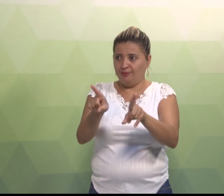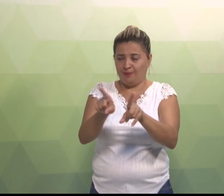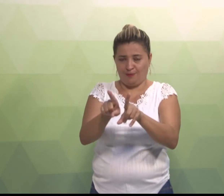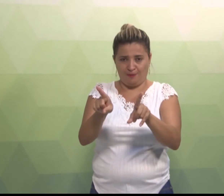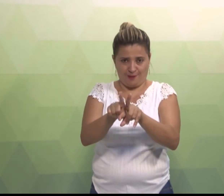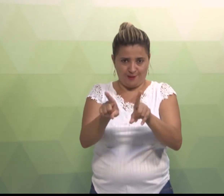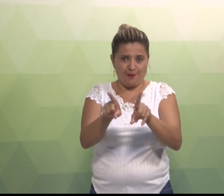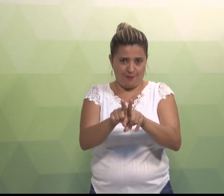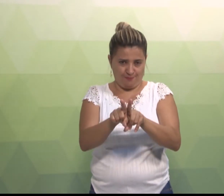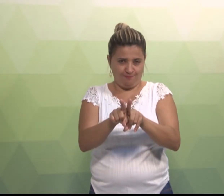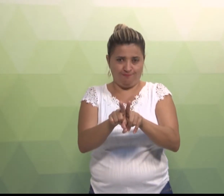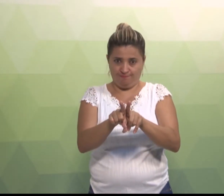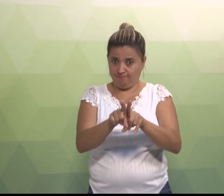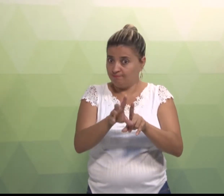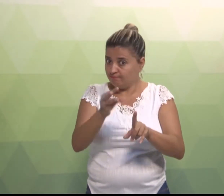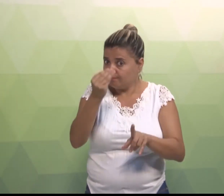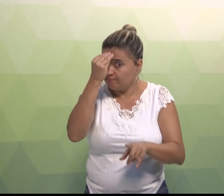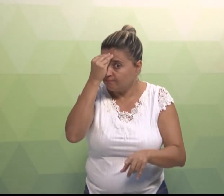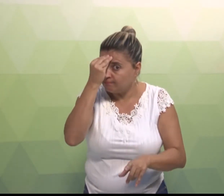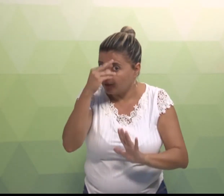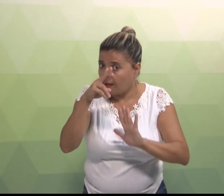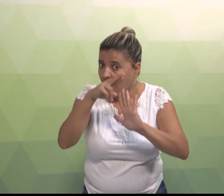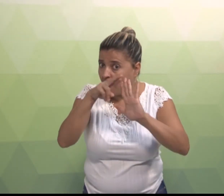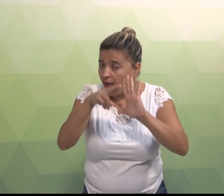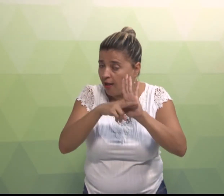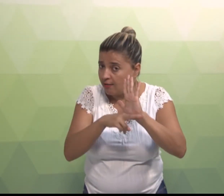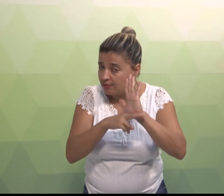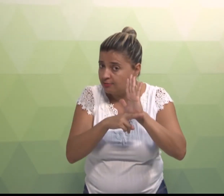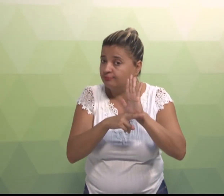certo? Entenderam as regras?